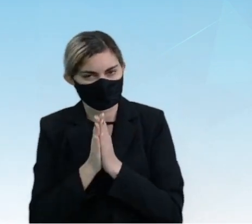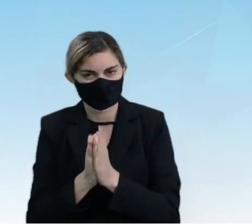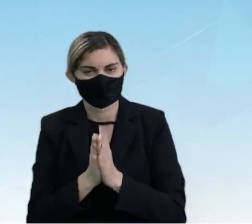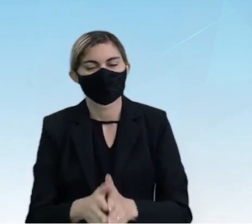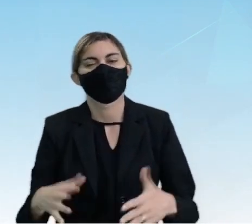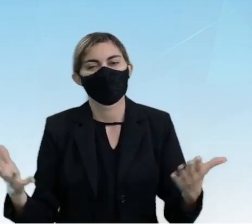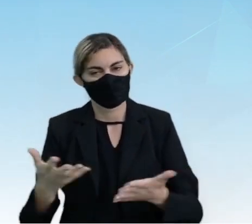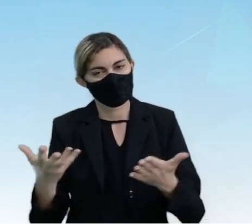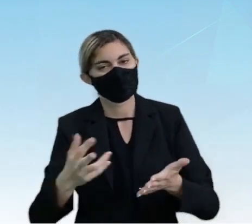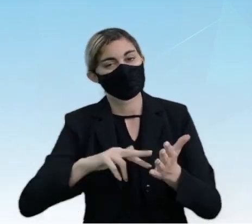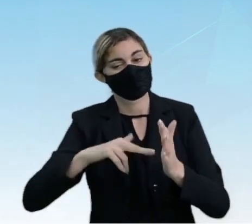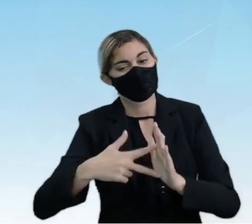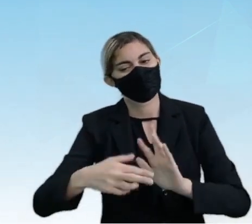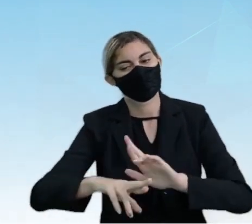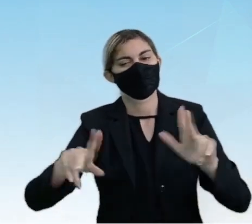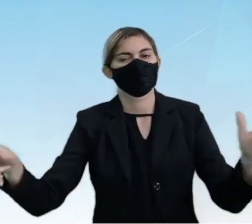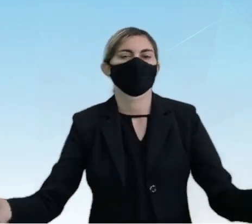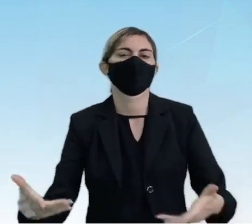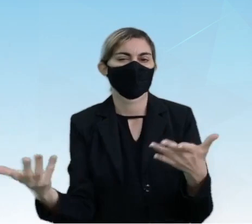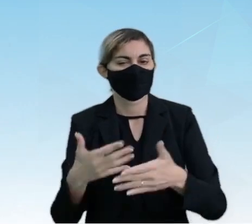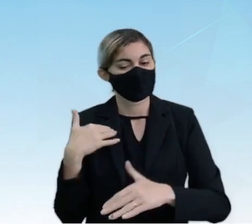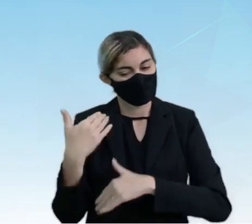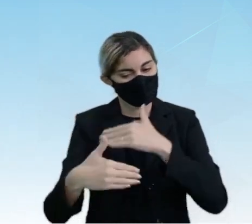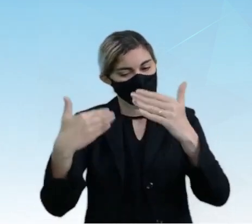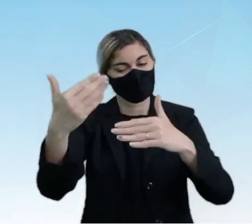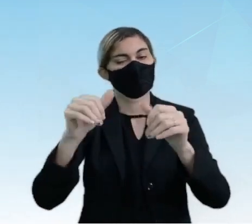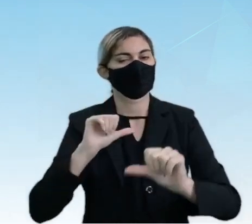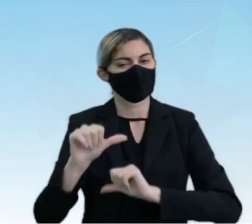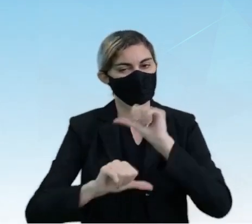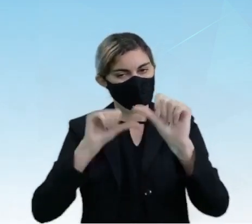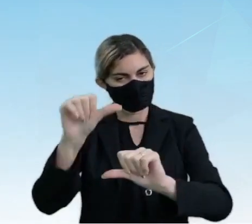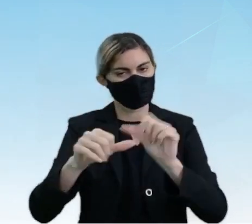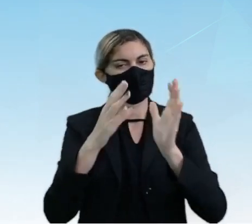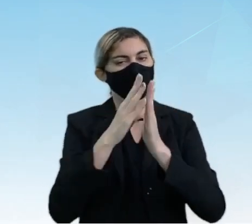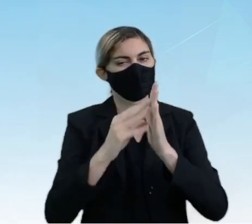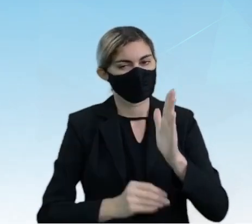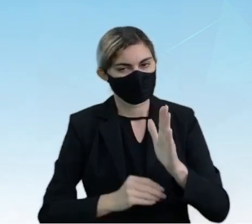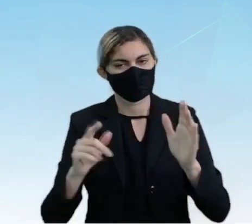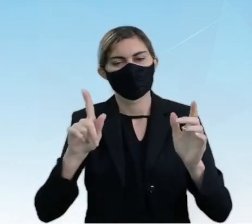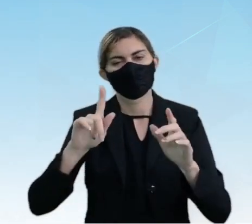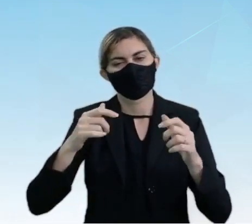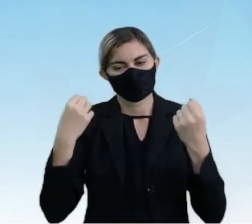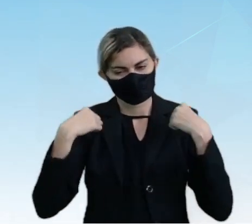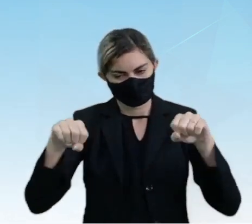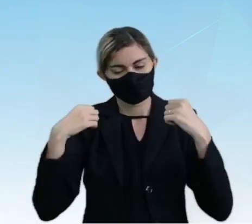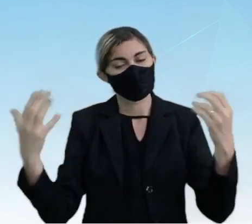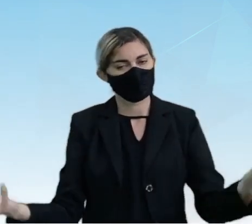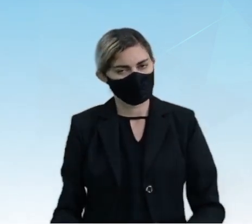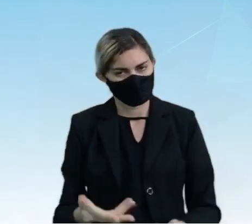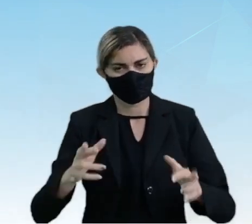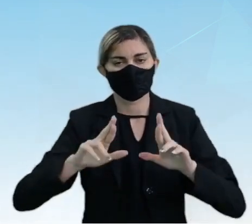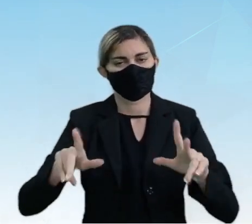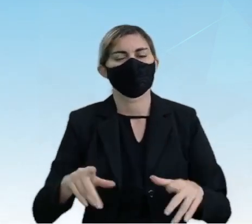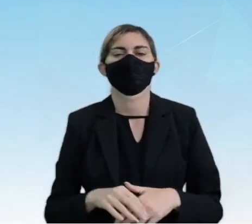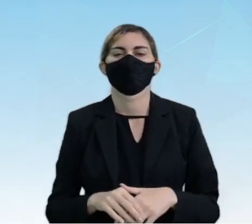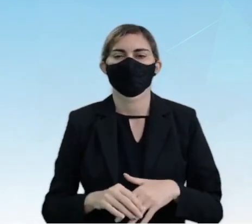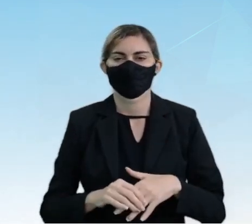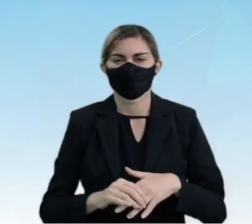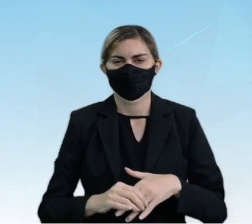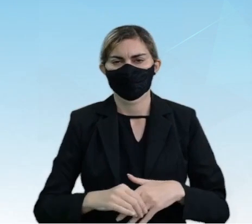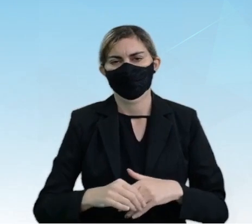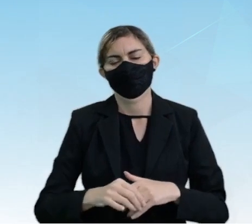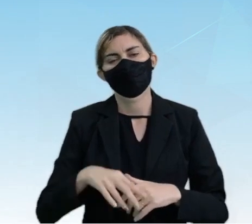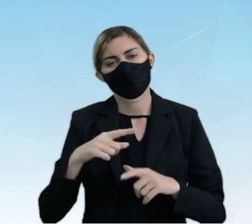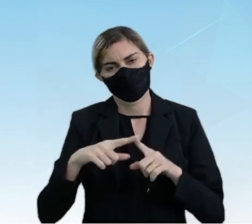hoje ela tem um outro sentido, como eu falei, ela evoluiu para um modelo de ginástica hoje bem diferente da ginástica de antigamente. Mas isso